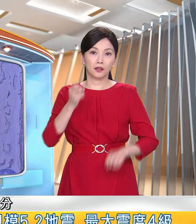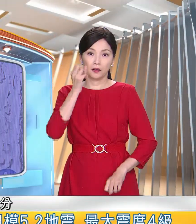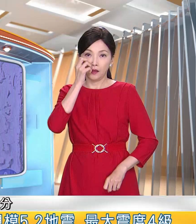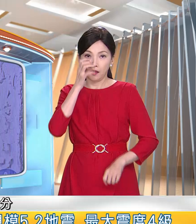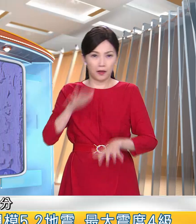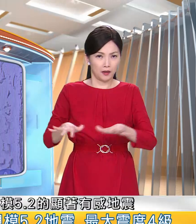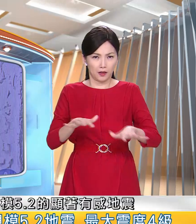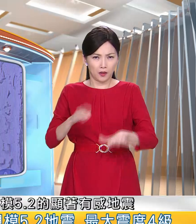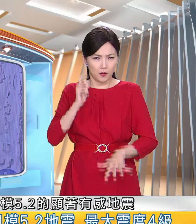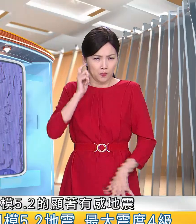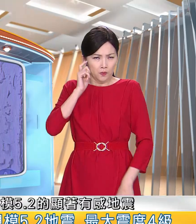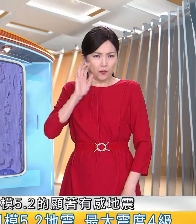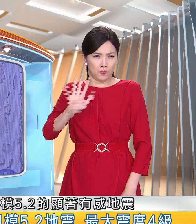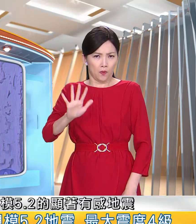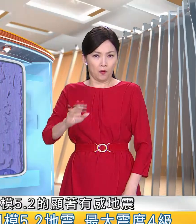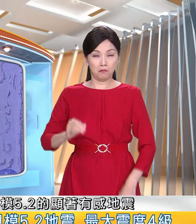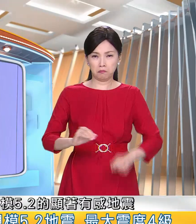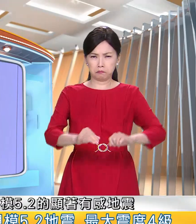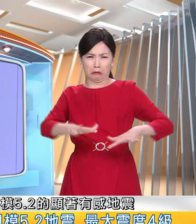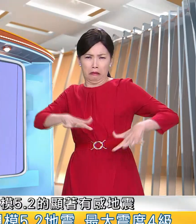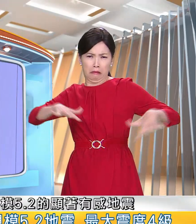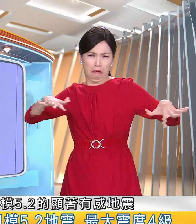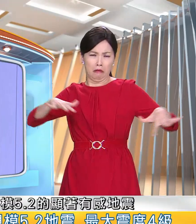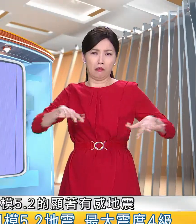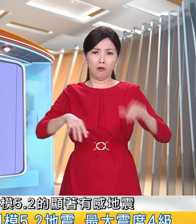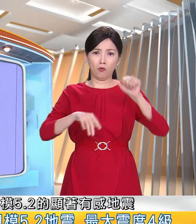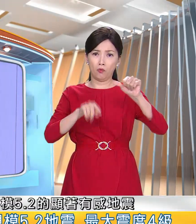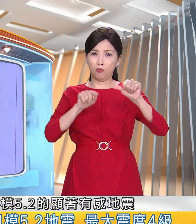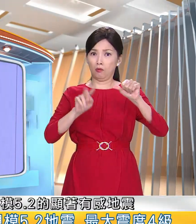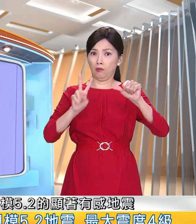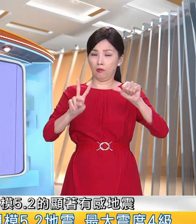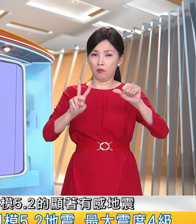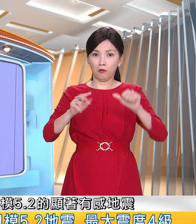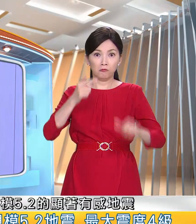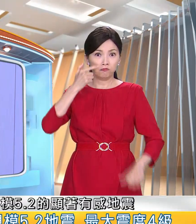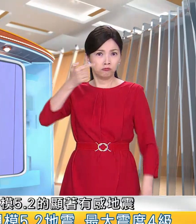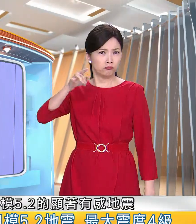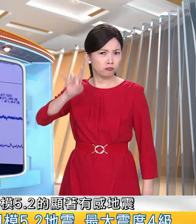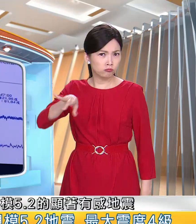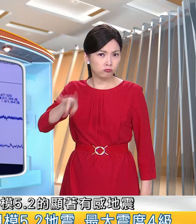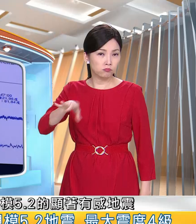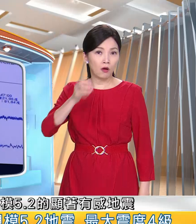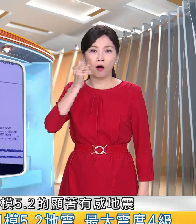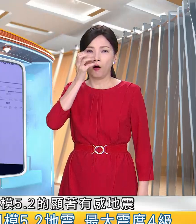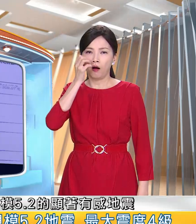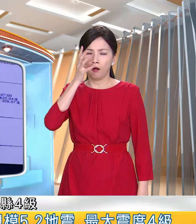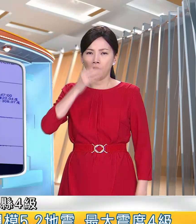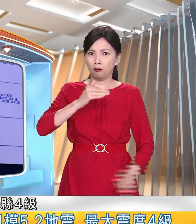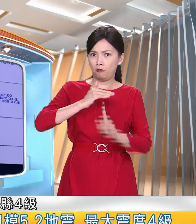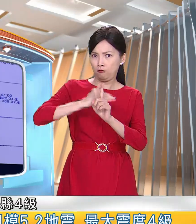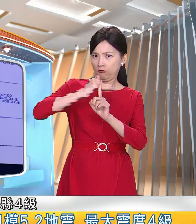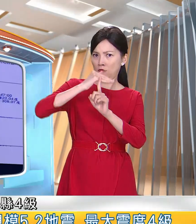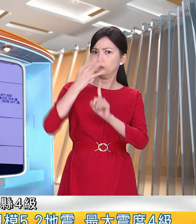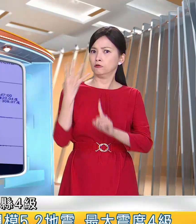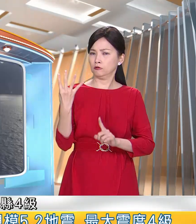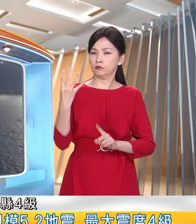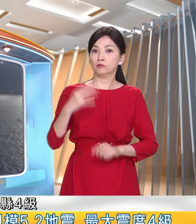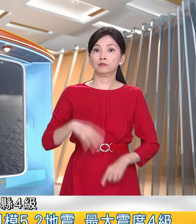6:11，花莲地区发生了规模5.2的显著有感地震，最大震度是花莲县